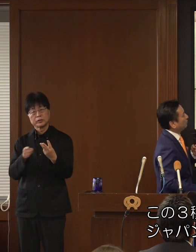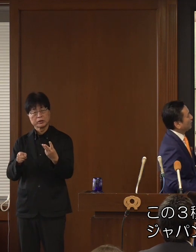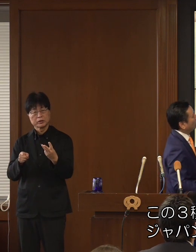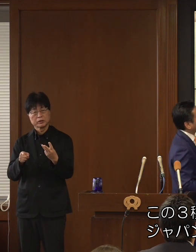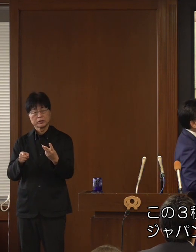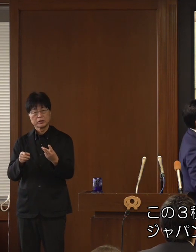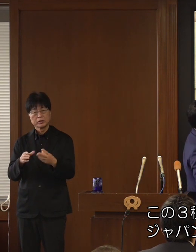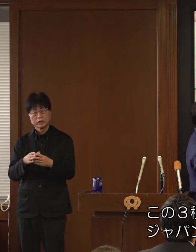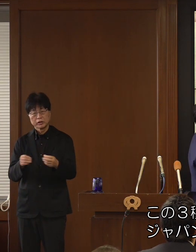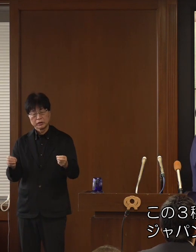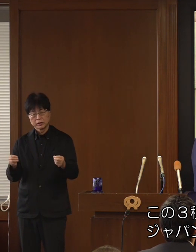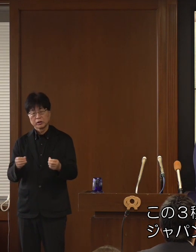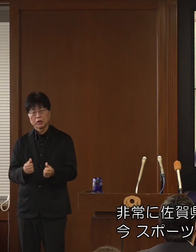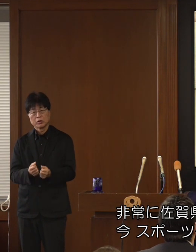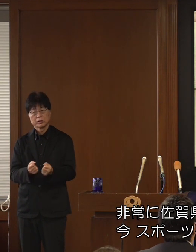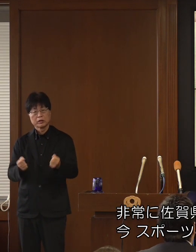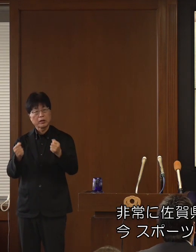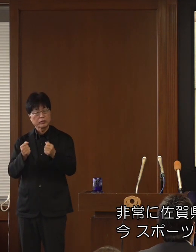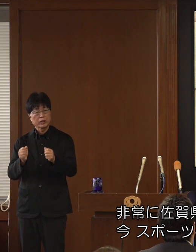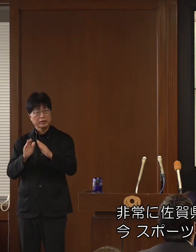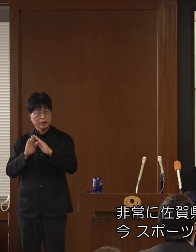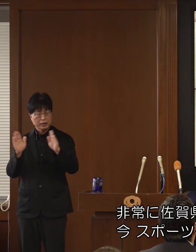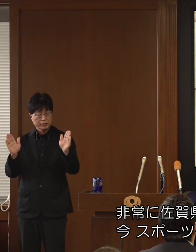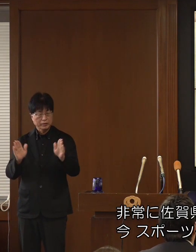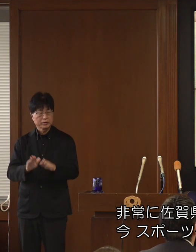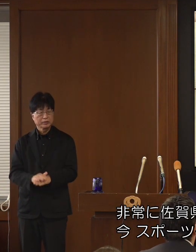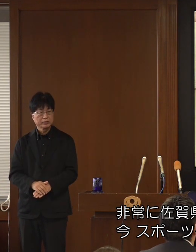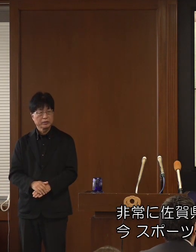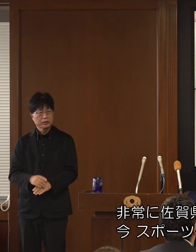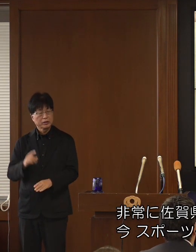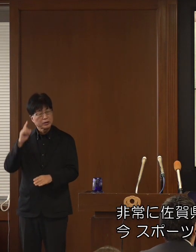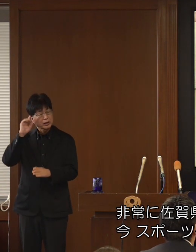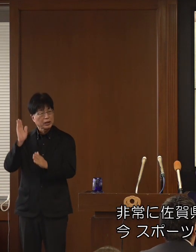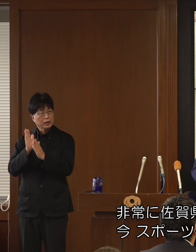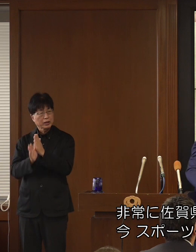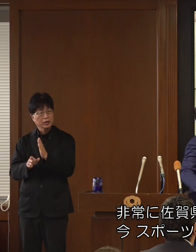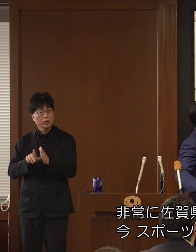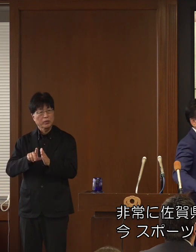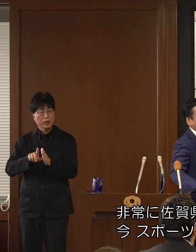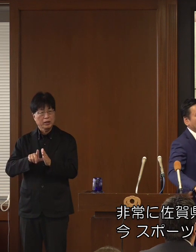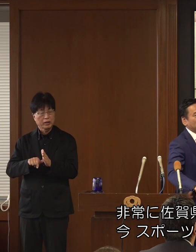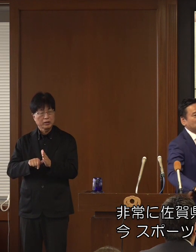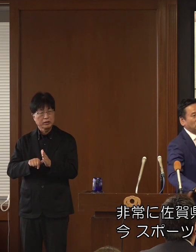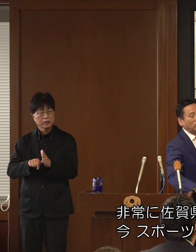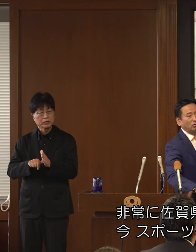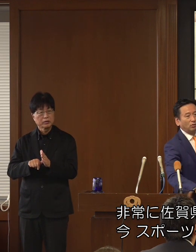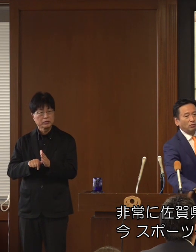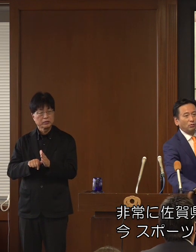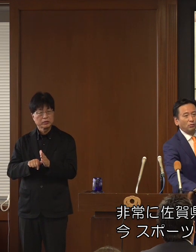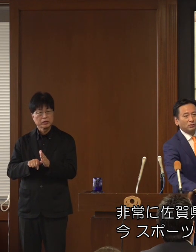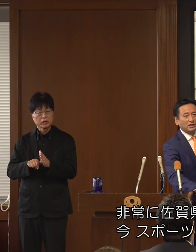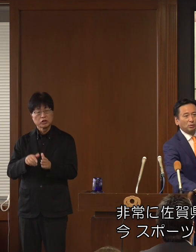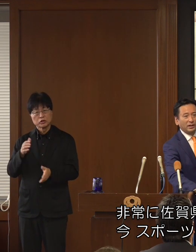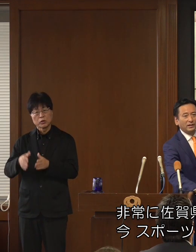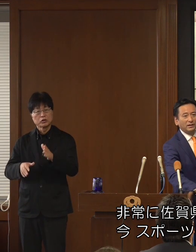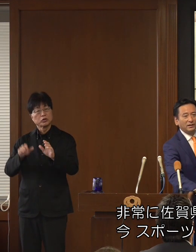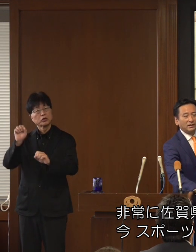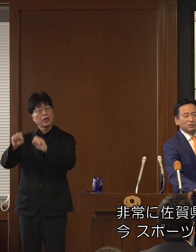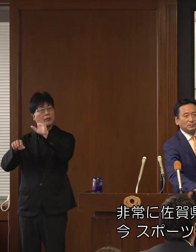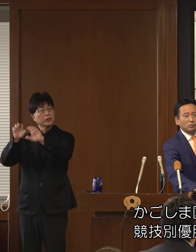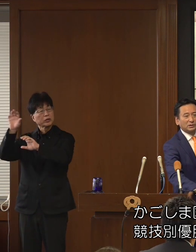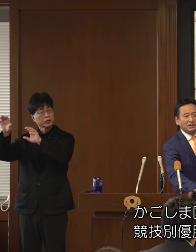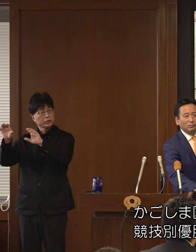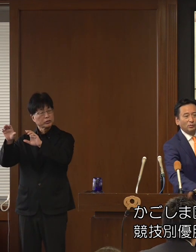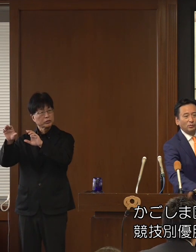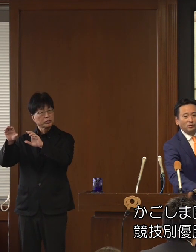ャパンカップが行われます。非常に佐賀県というのは今スポーツクライミングの大きな拠点、